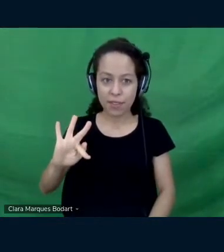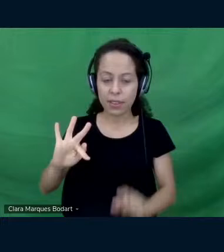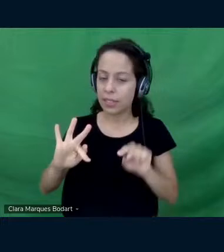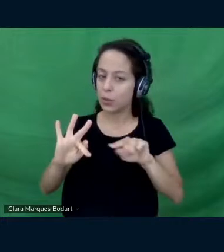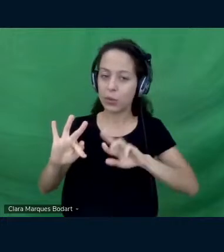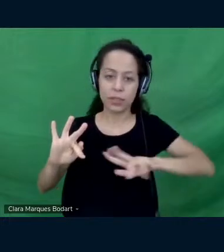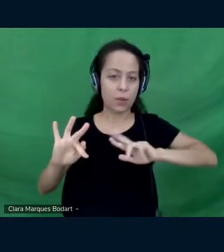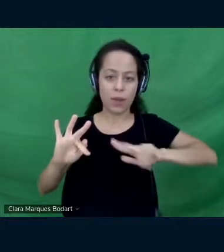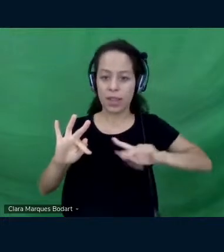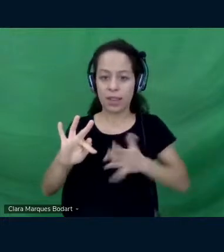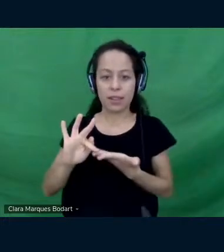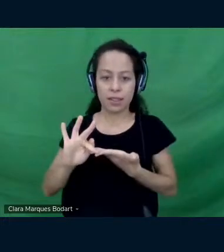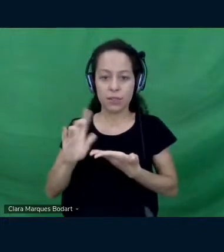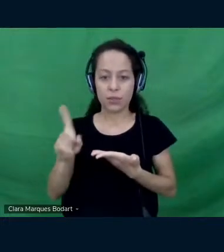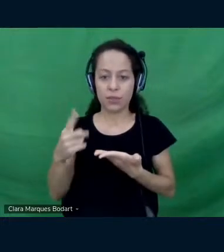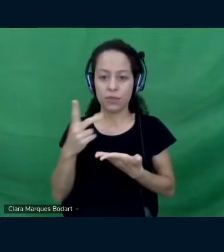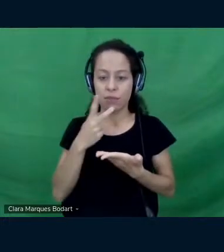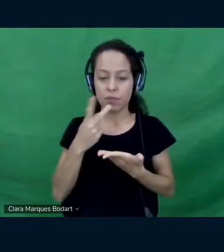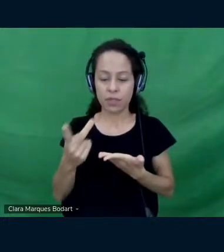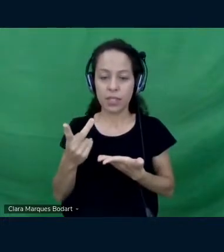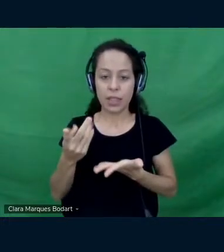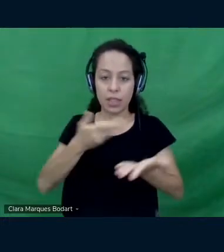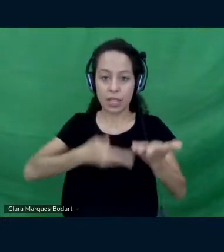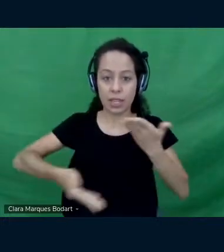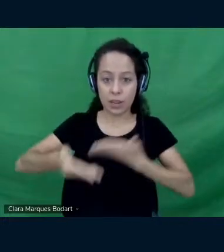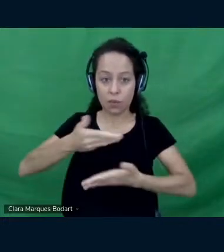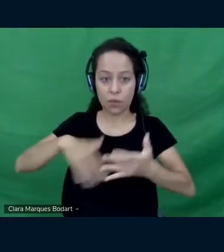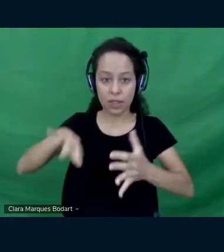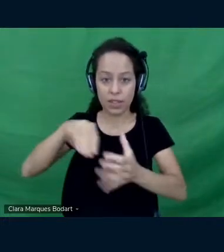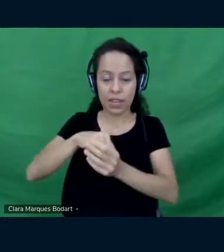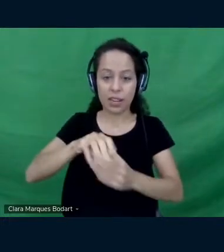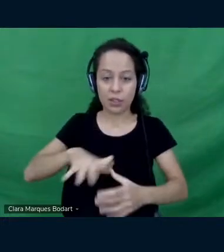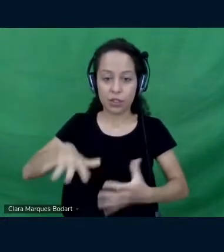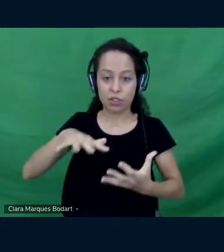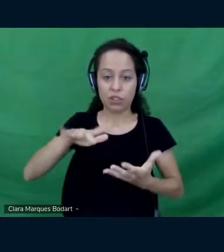falando que a interação com o mundo digital